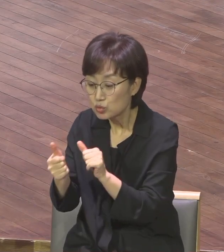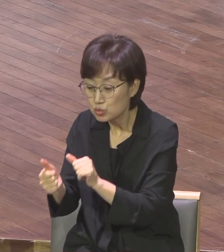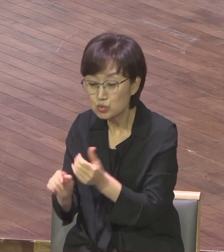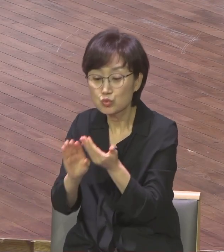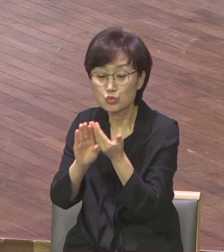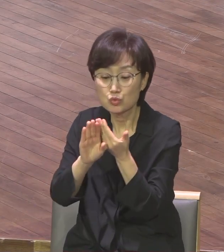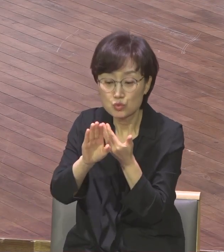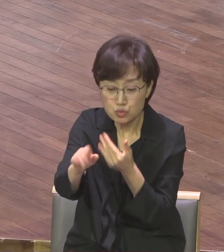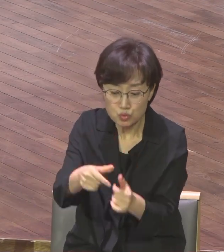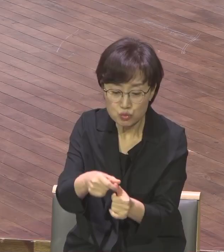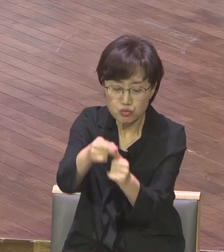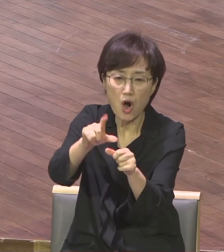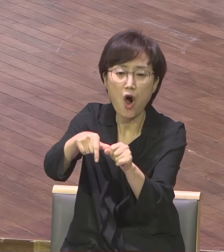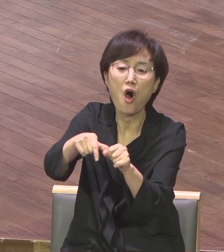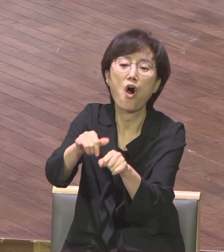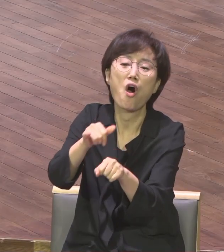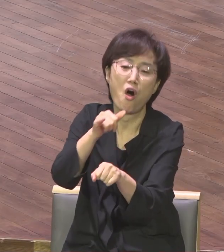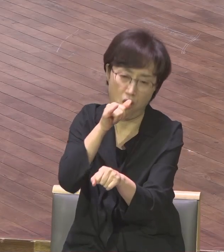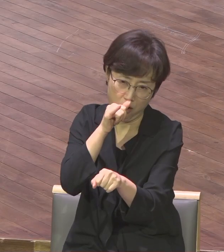있다라고 강조합니다.